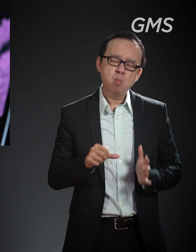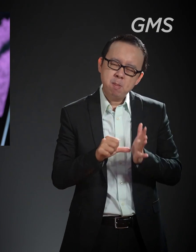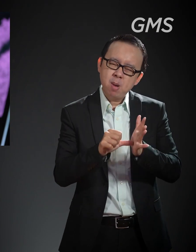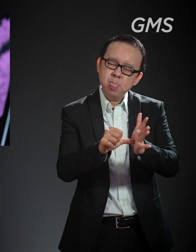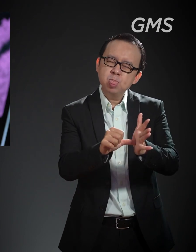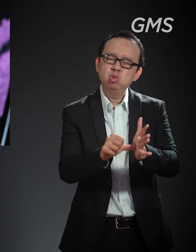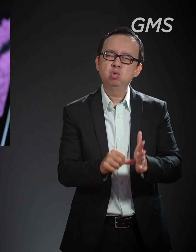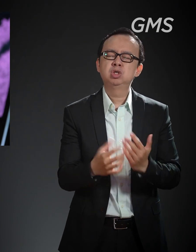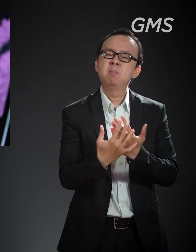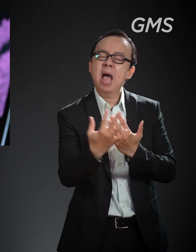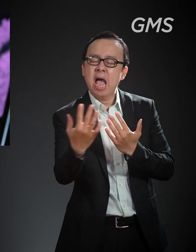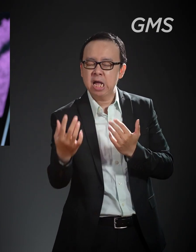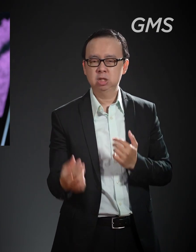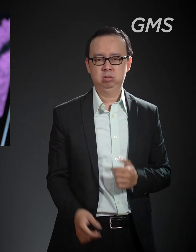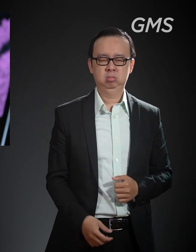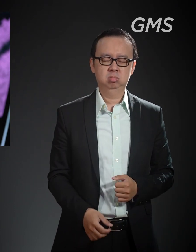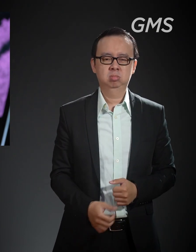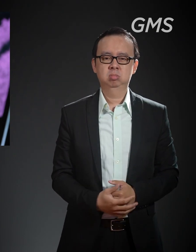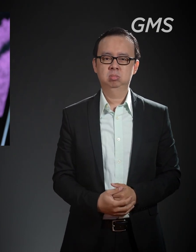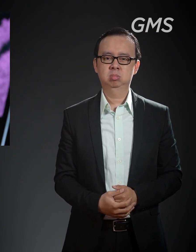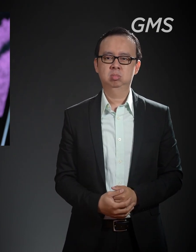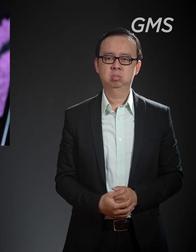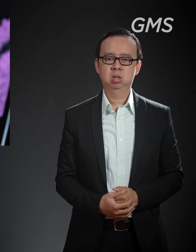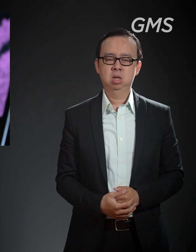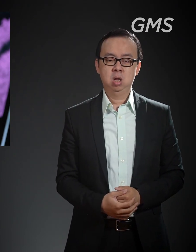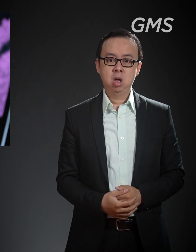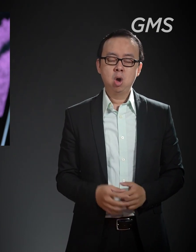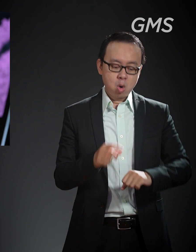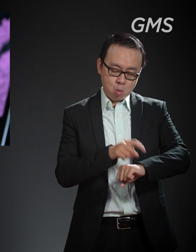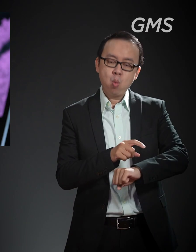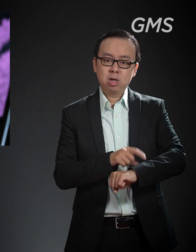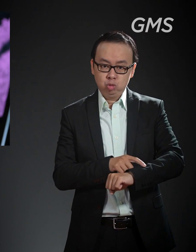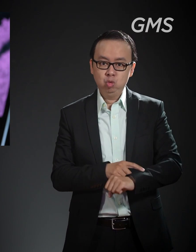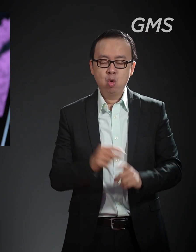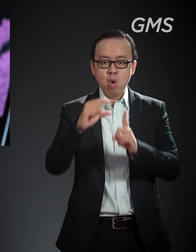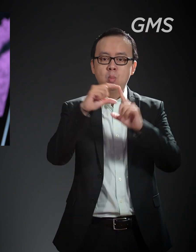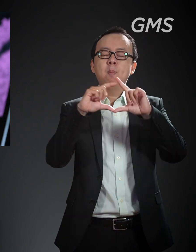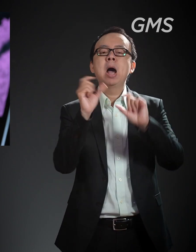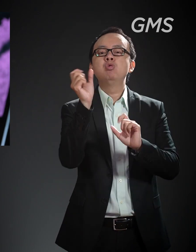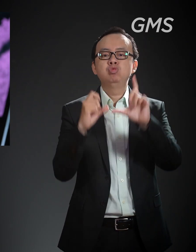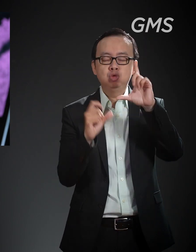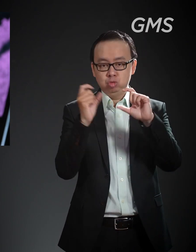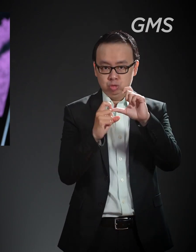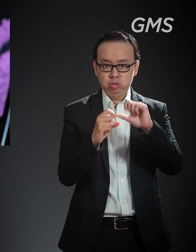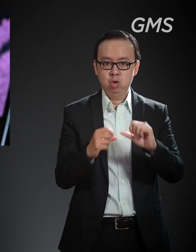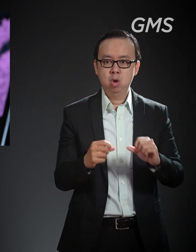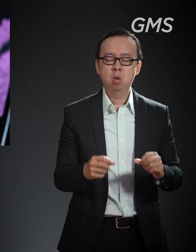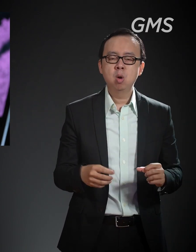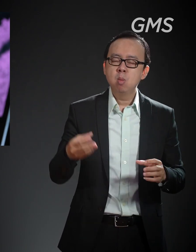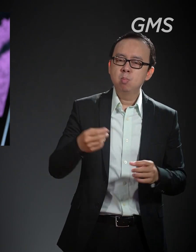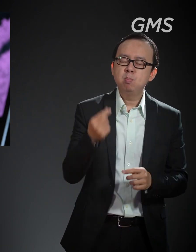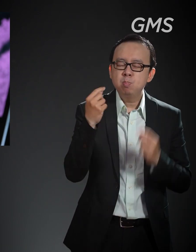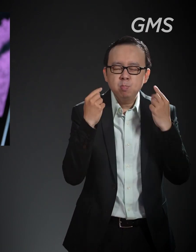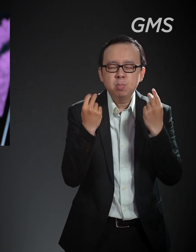dia mengumpulkan dana ini, jemaat Makedonia tidak diajak karena mereka sendiri ngos-ngosan. Tapi